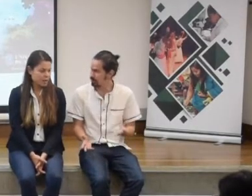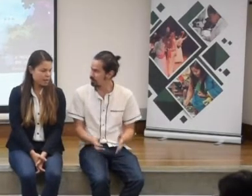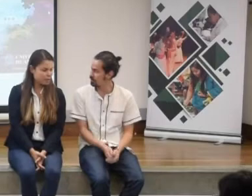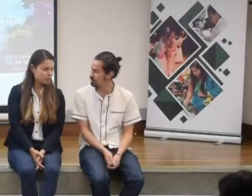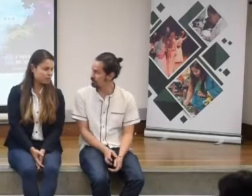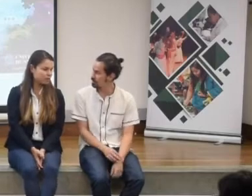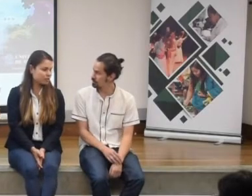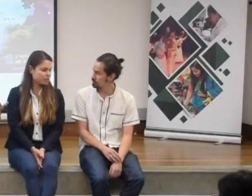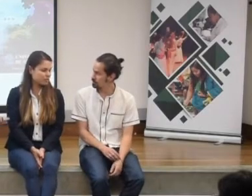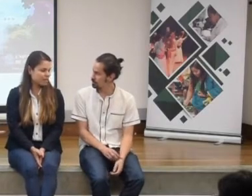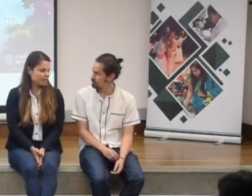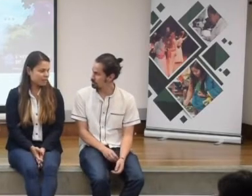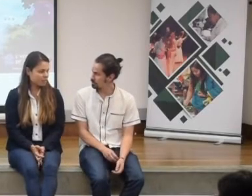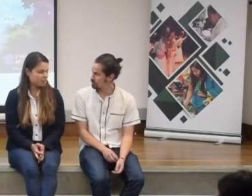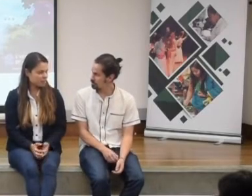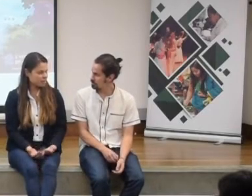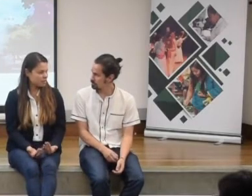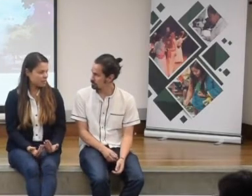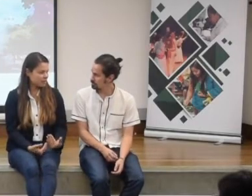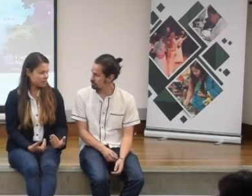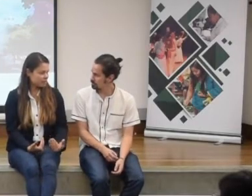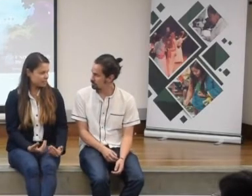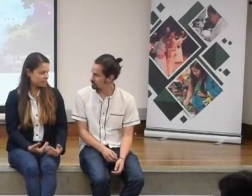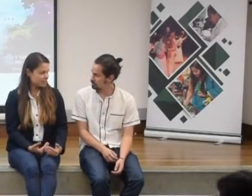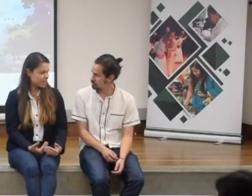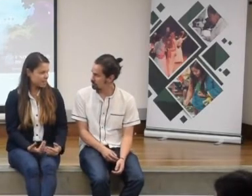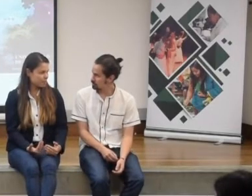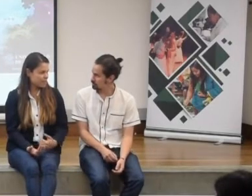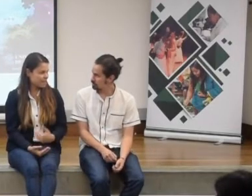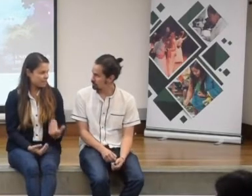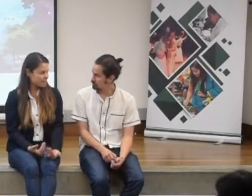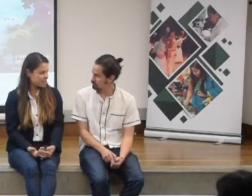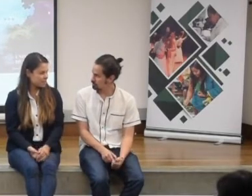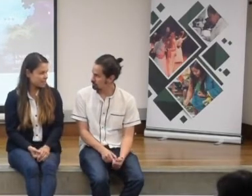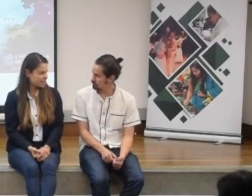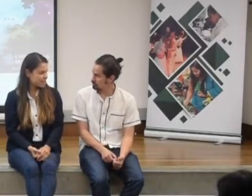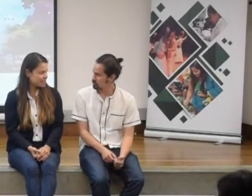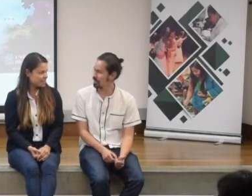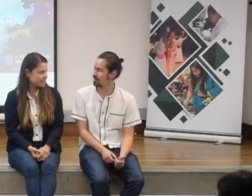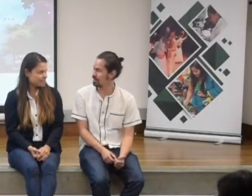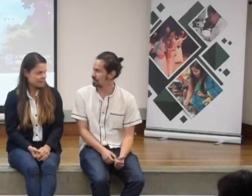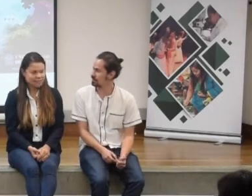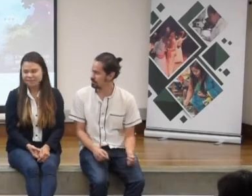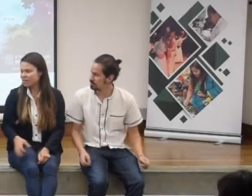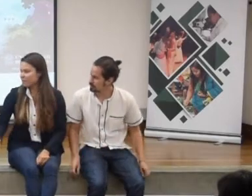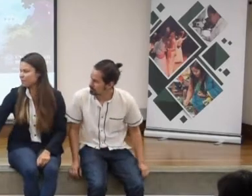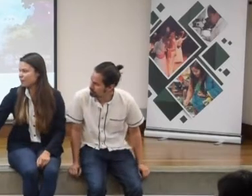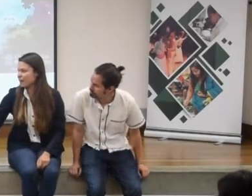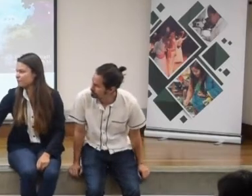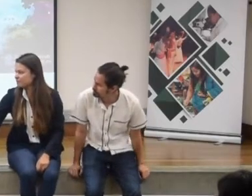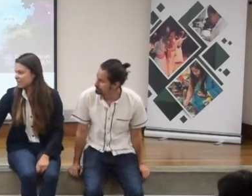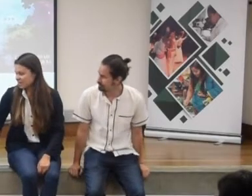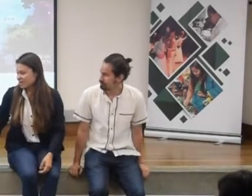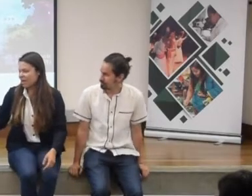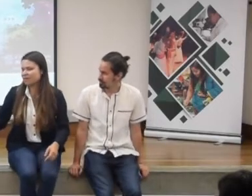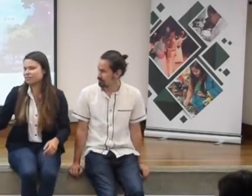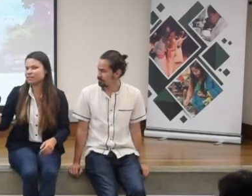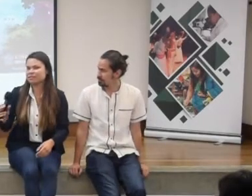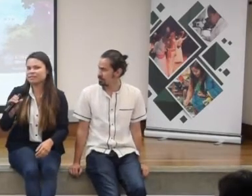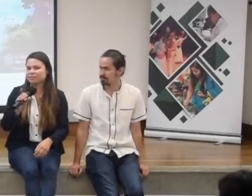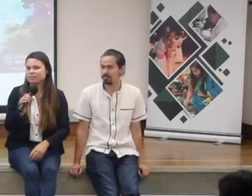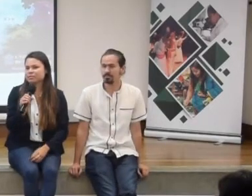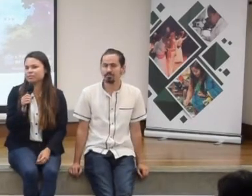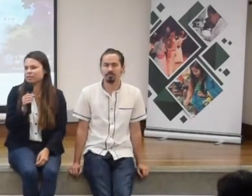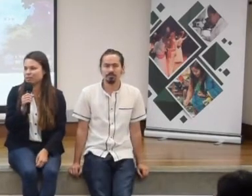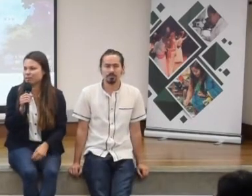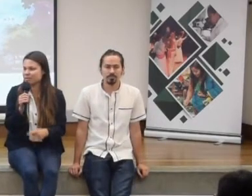no puedo estar o tengo otro evento. Entonces, pensando en las agendas de cada uno de nosotros, sí. Acá con